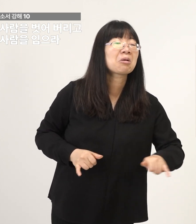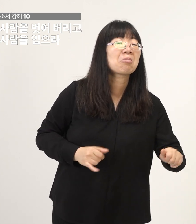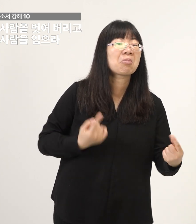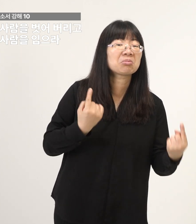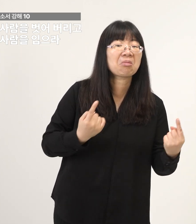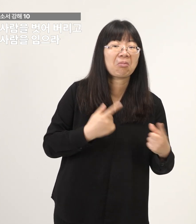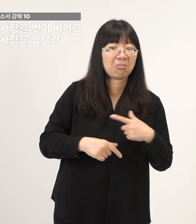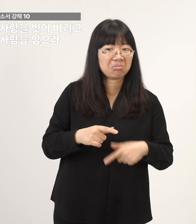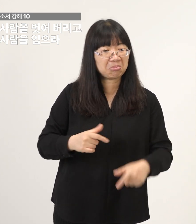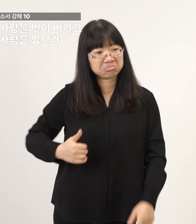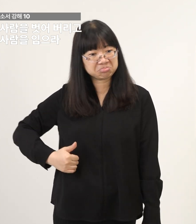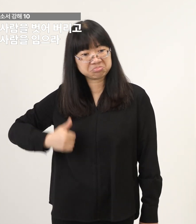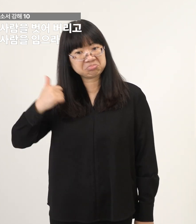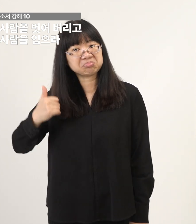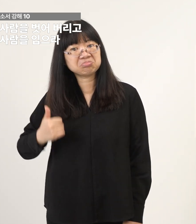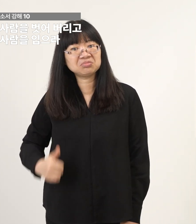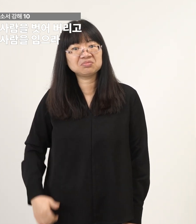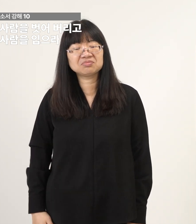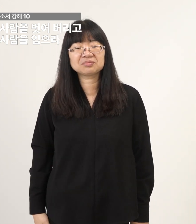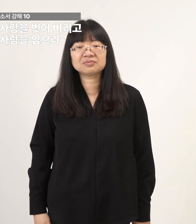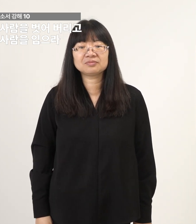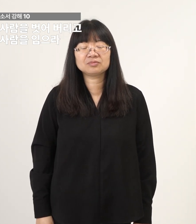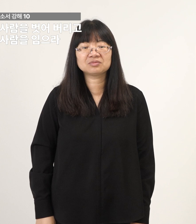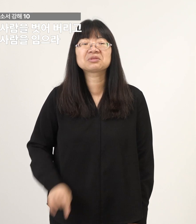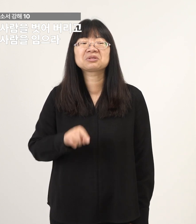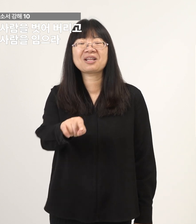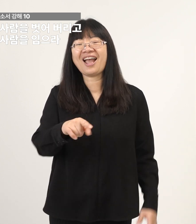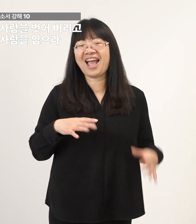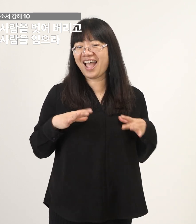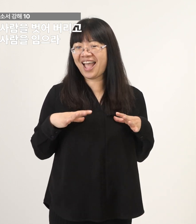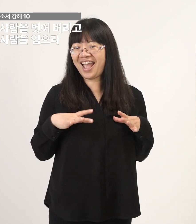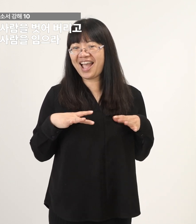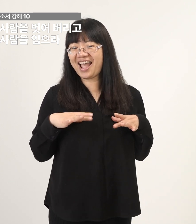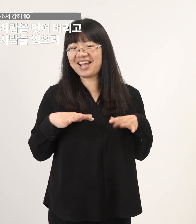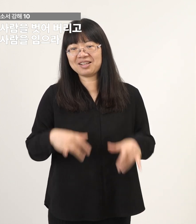멋지고 잘났냐, 그게 자랑이에요.